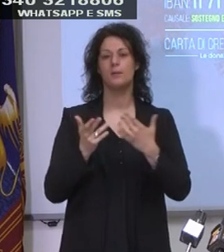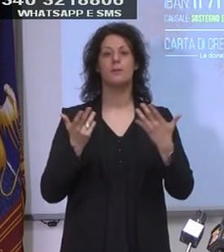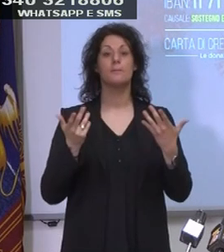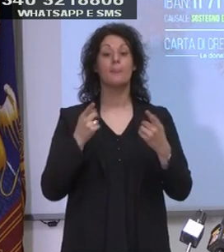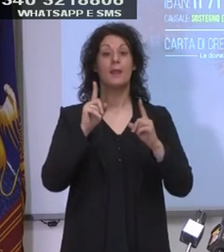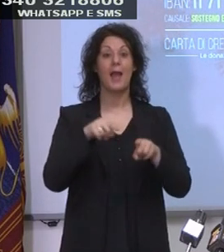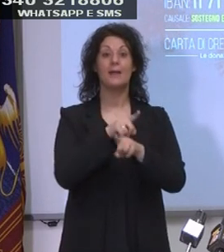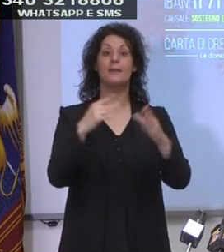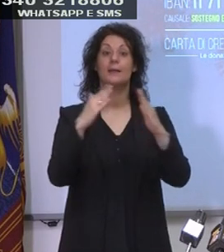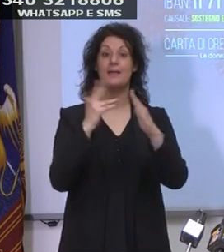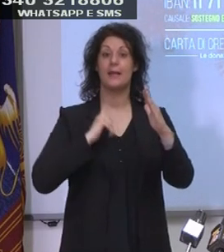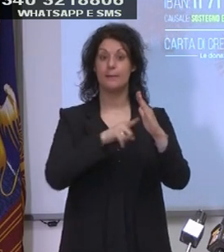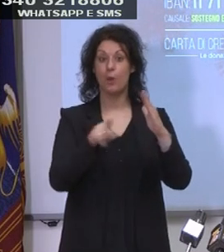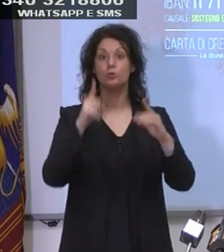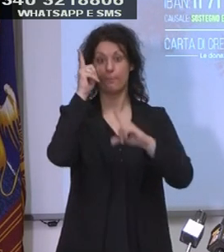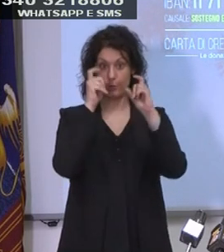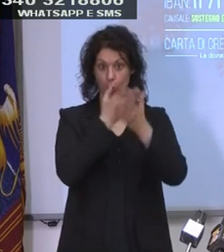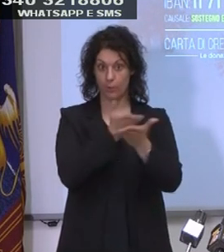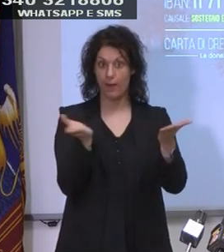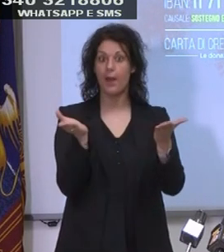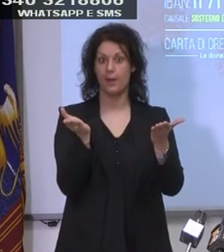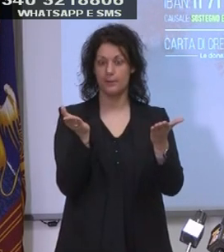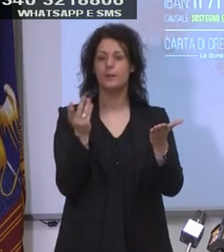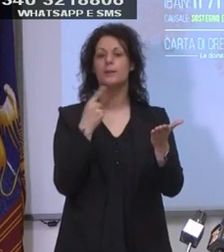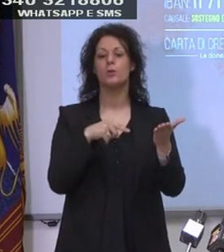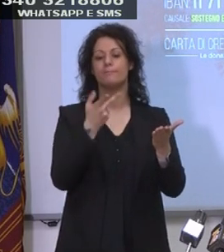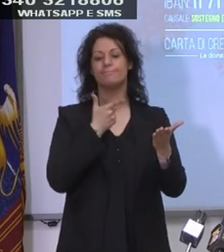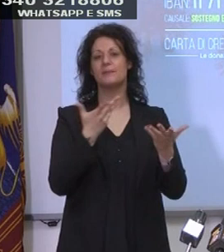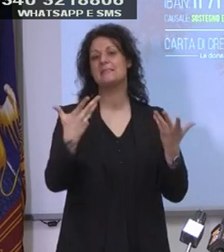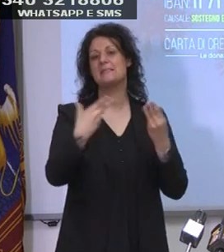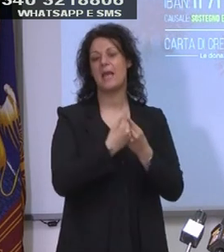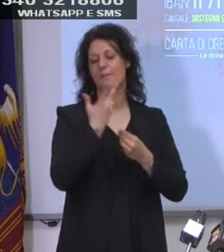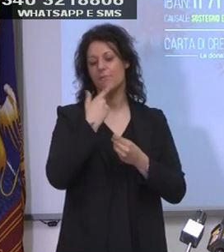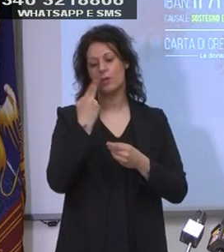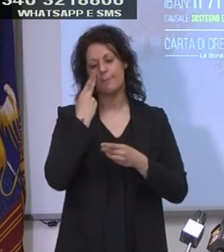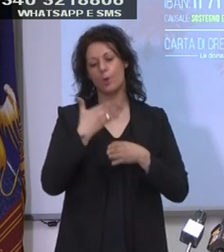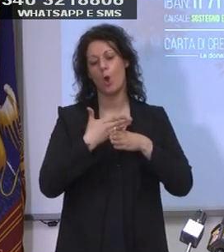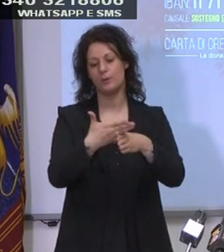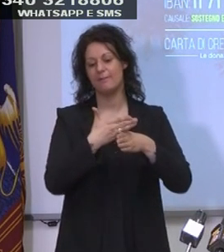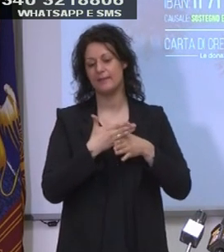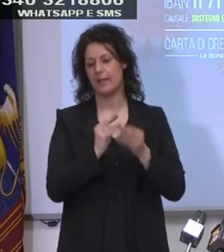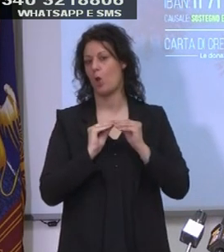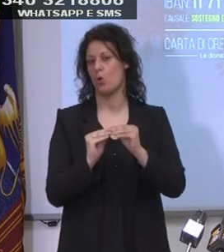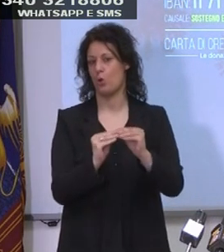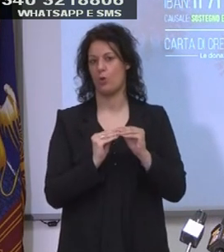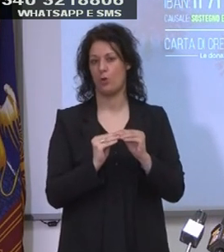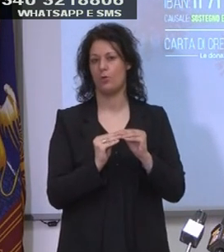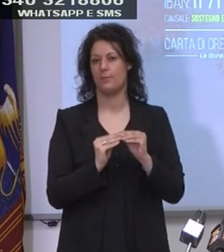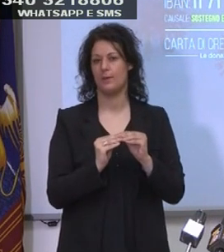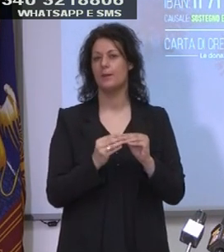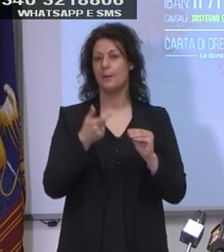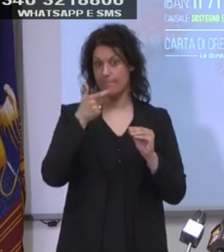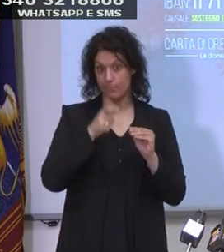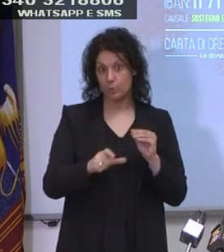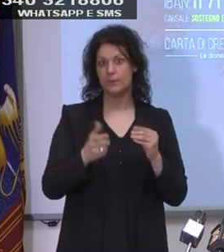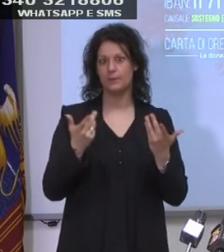molto preoccupate, quindi con loro insomma vorremmo fare un percorso condiviso su questo, perché poi chiaramente sono le